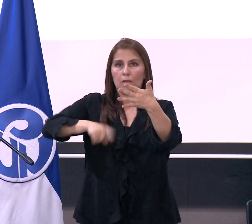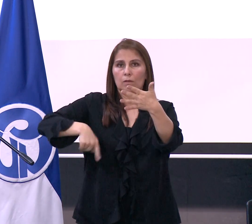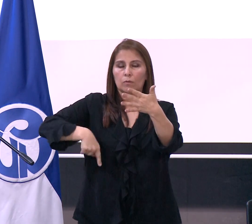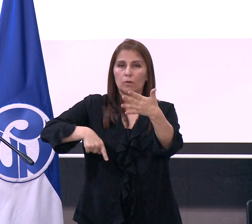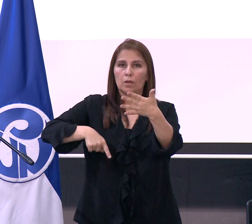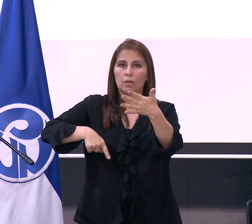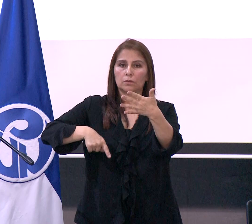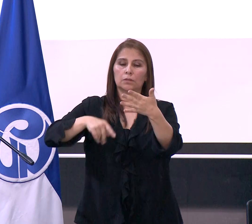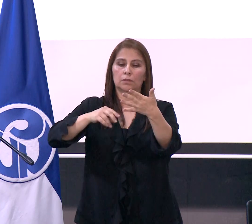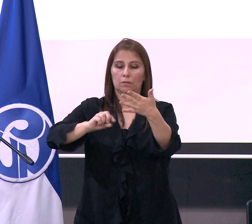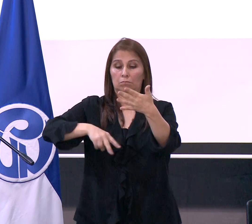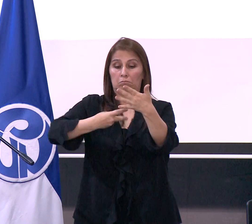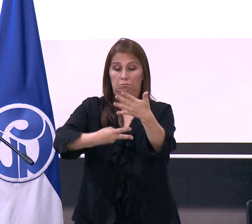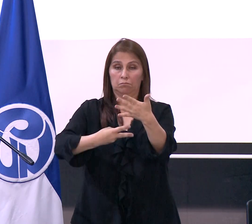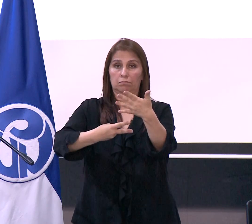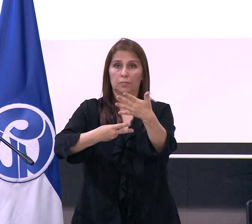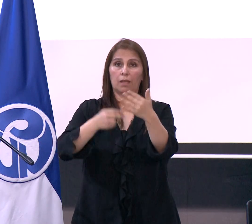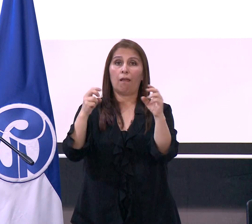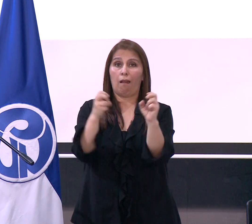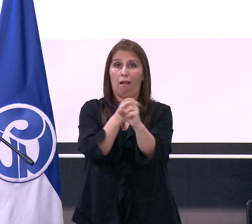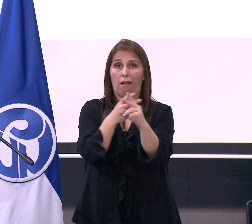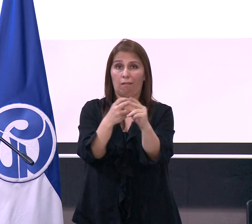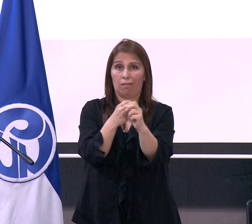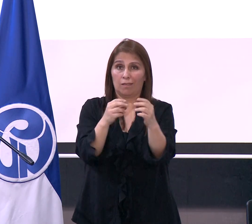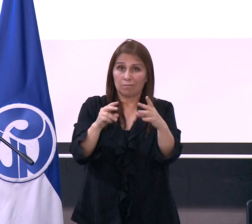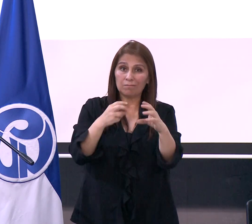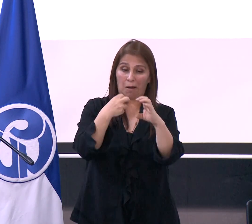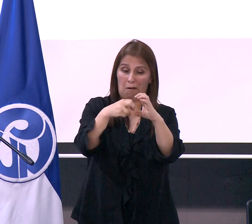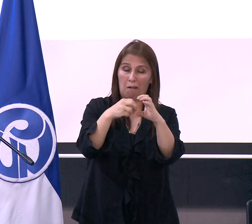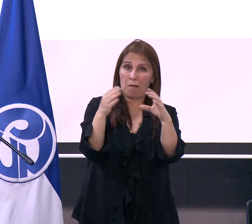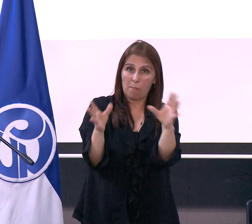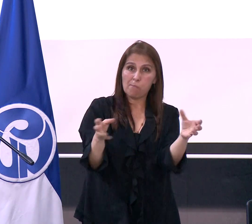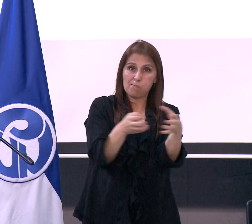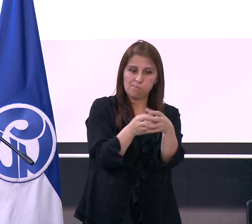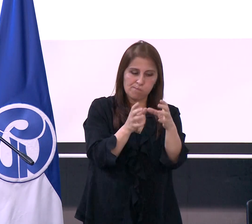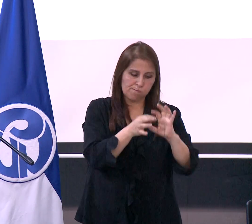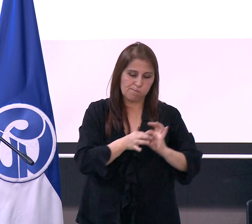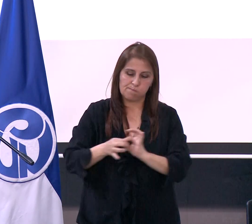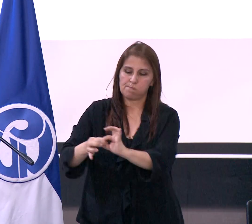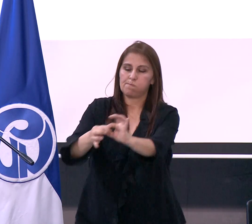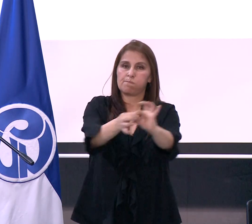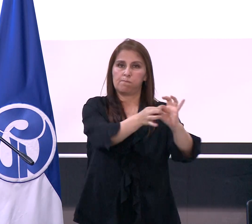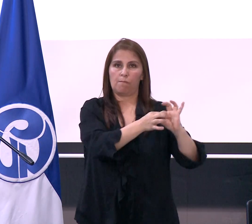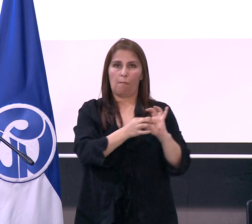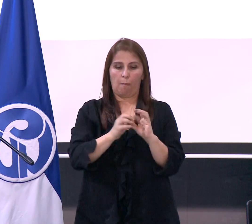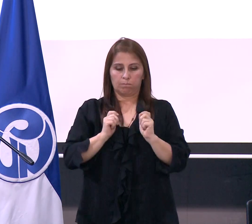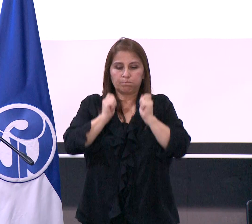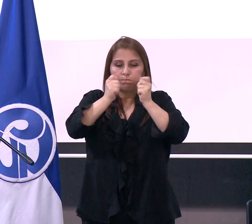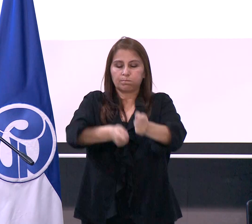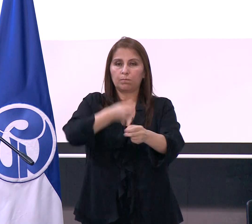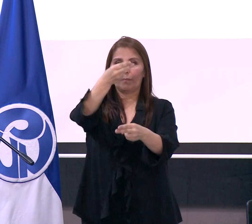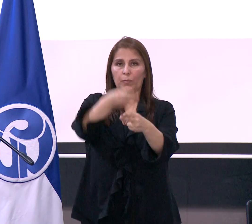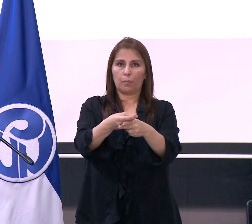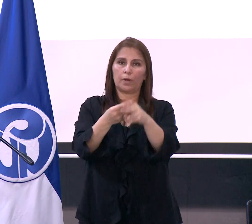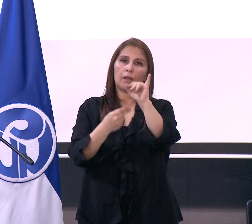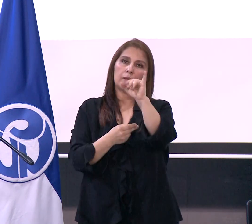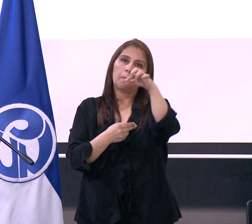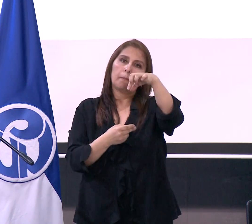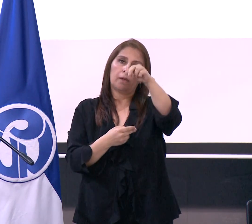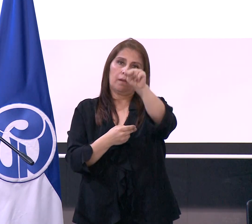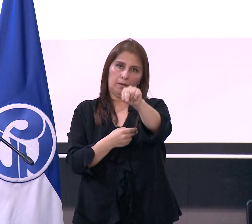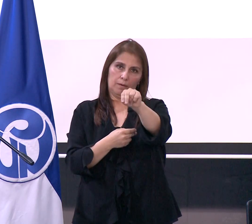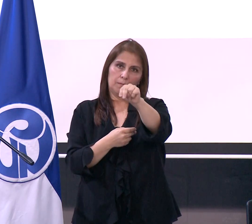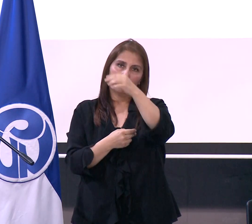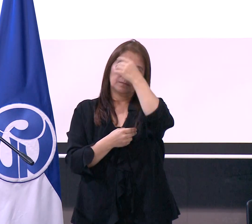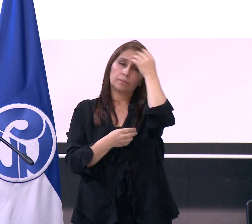y el jardín infantil de esa forma se produjo la integración de estas unidades con el nombre de y pn y